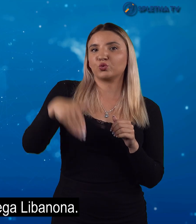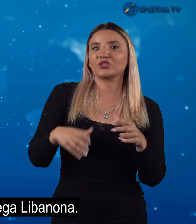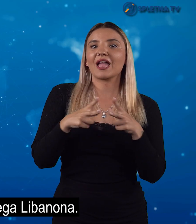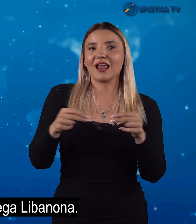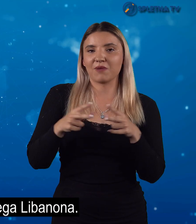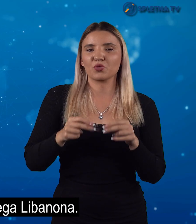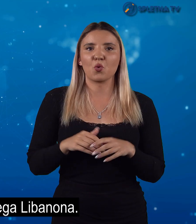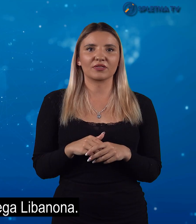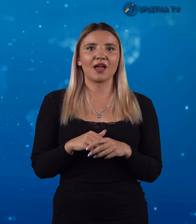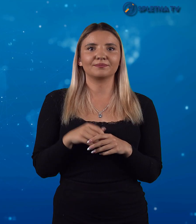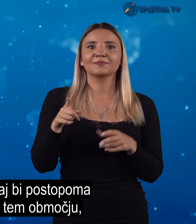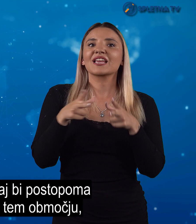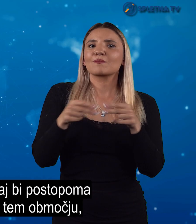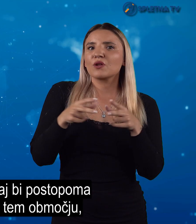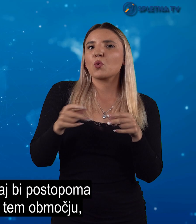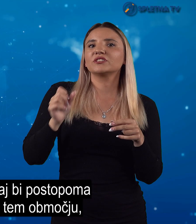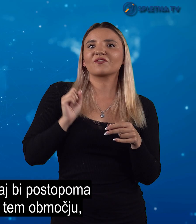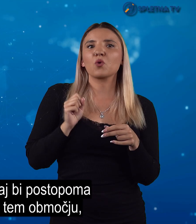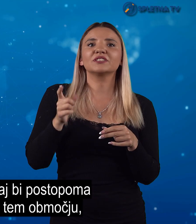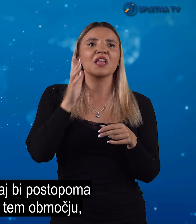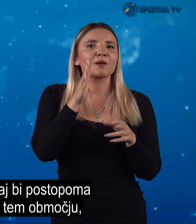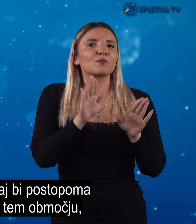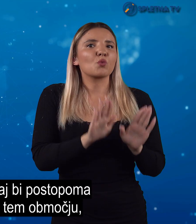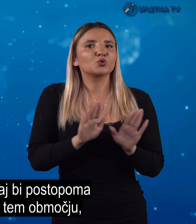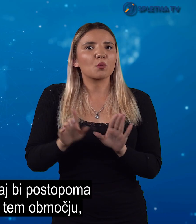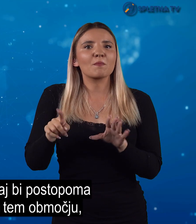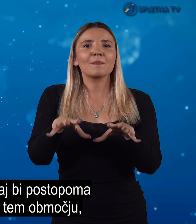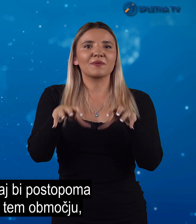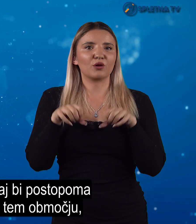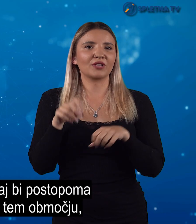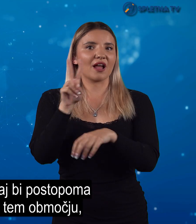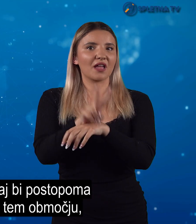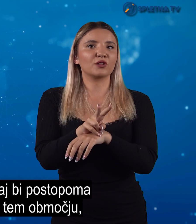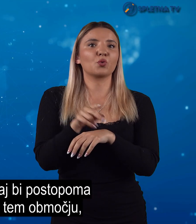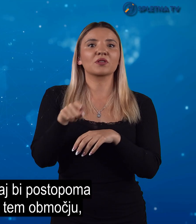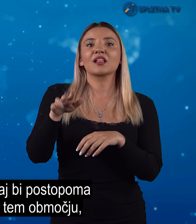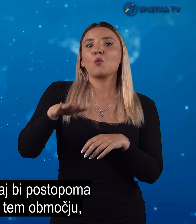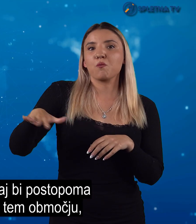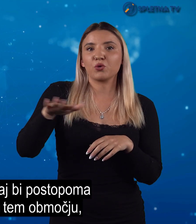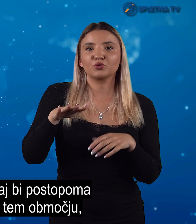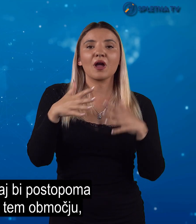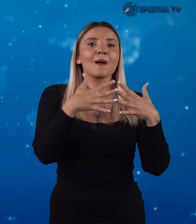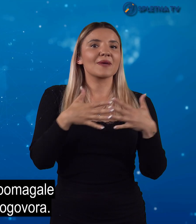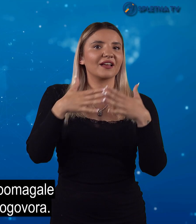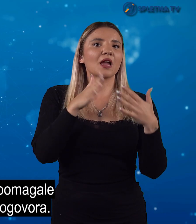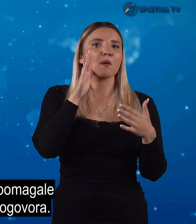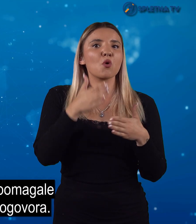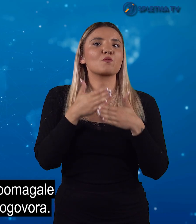Libanona. Libanonska vojska naj bi postopoma prevzela nadzor na tem območju, ZDA pa bodo pomagale